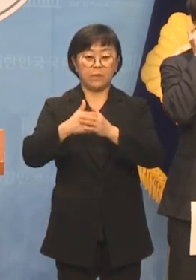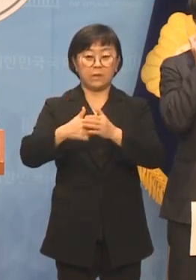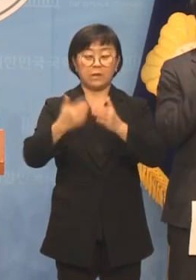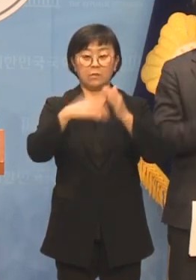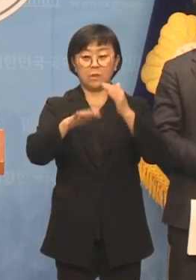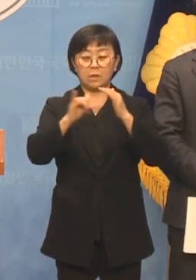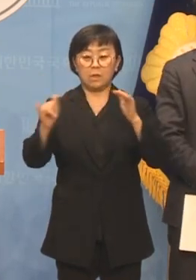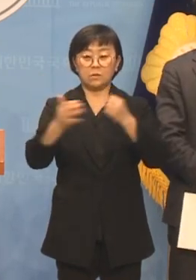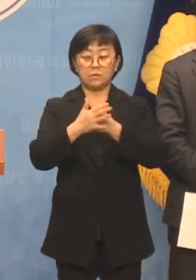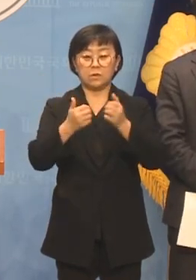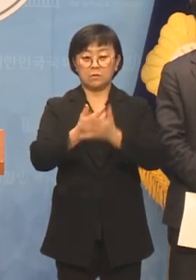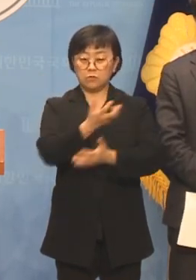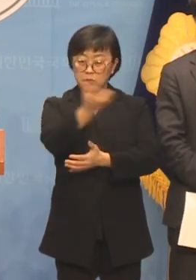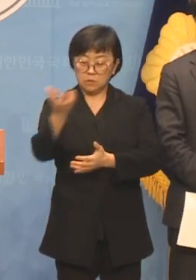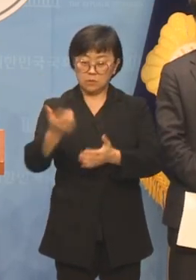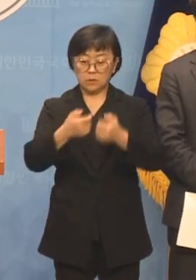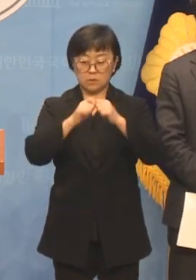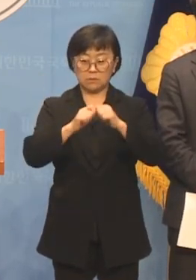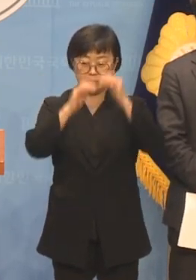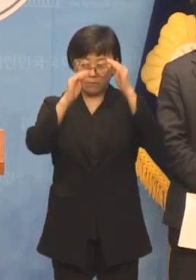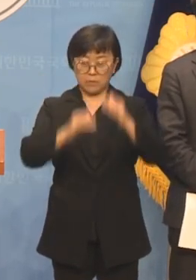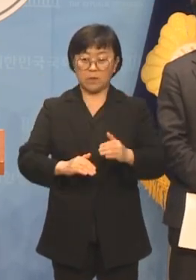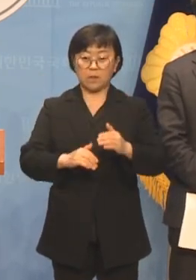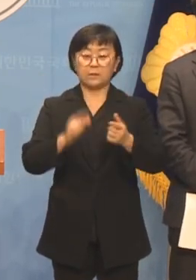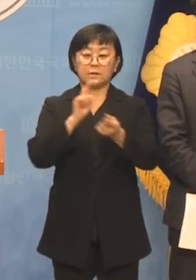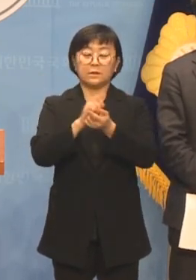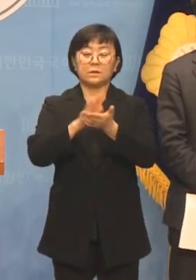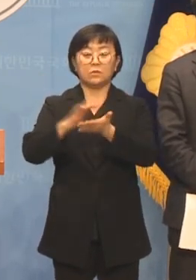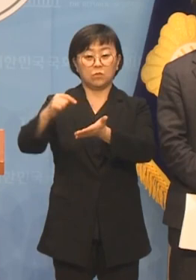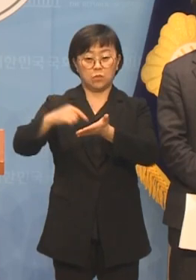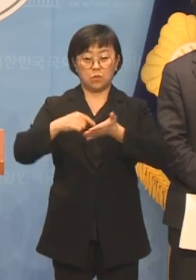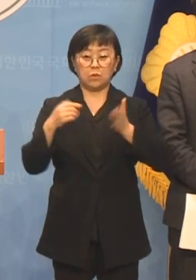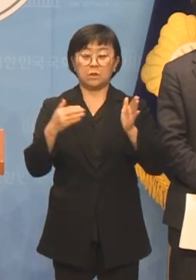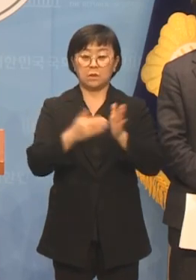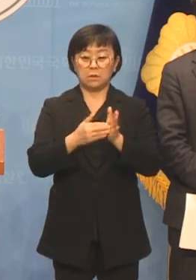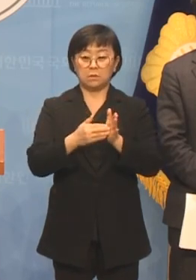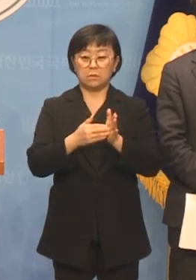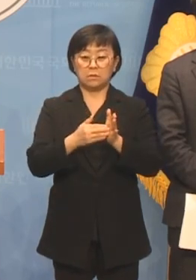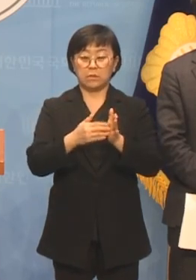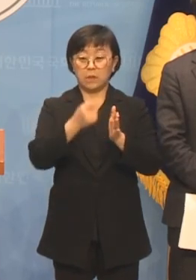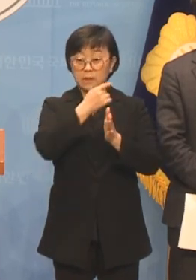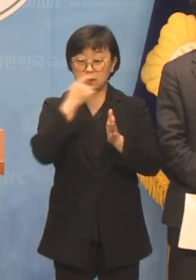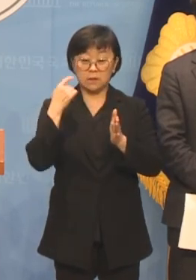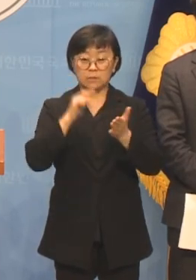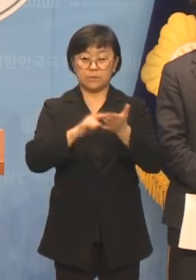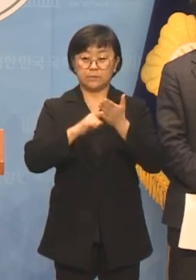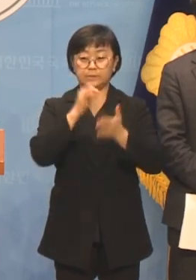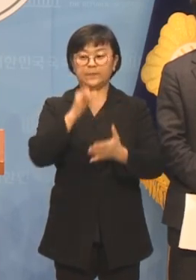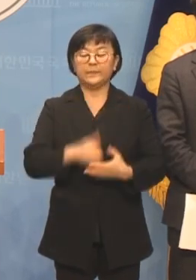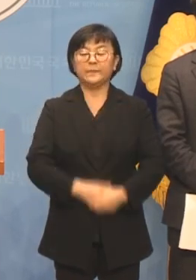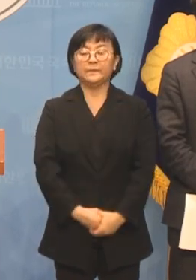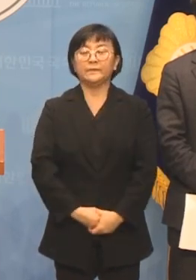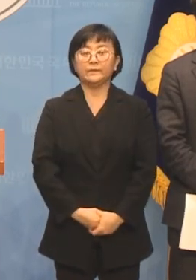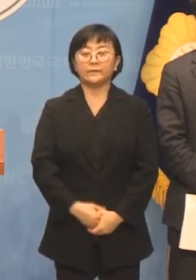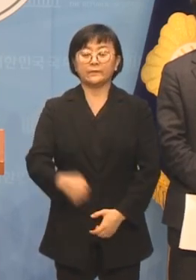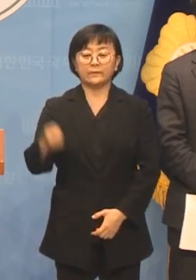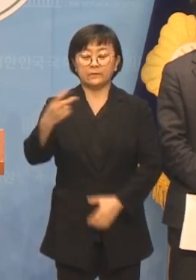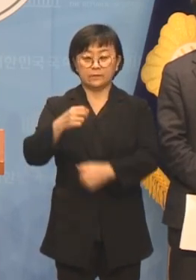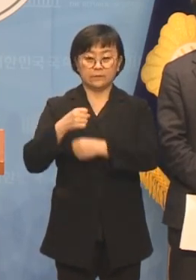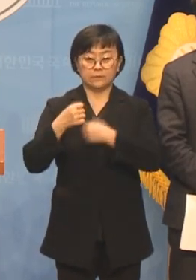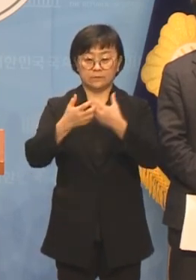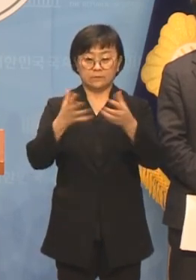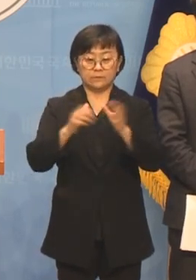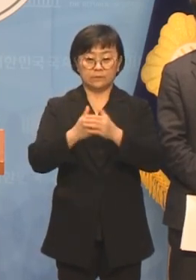유족들의 동향과 같은 세세한 내용까지 직접 보고를 올렸다는 증거가 드러났습니다. 또한